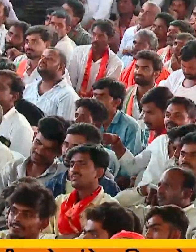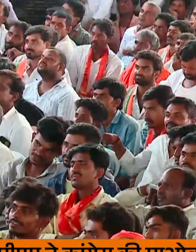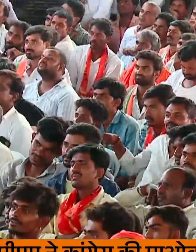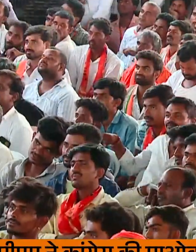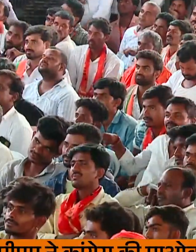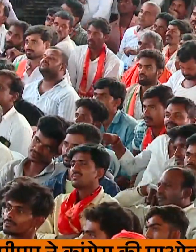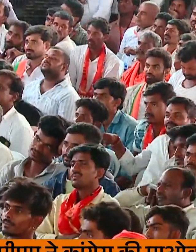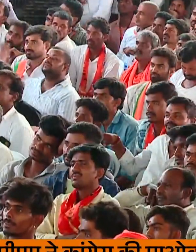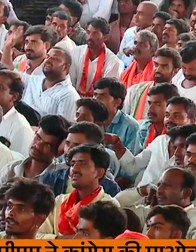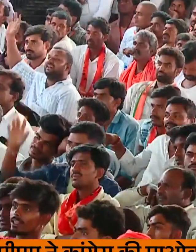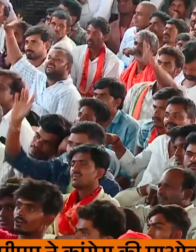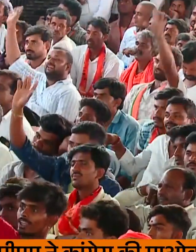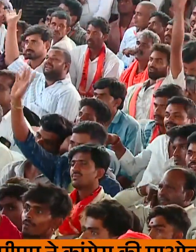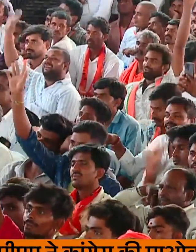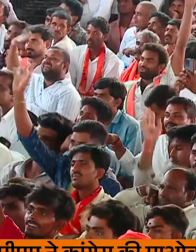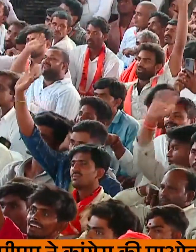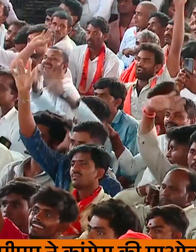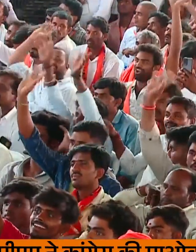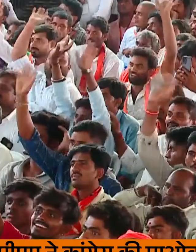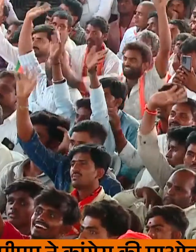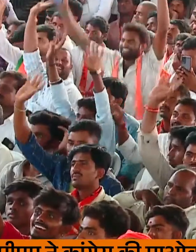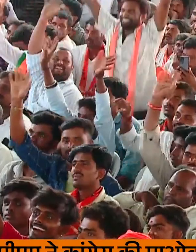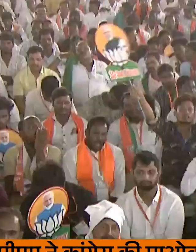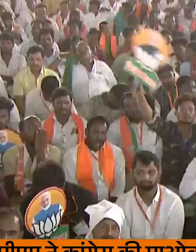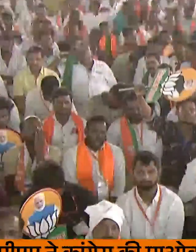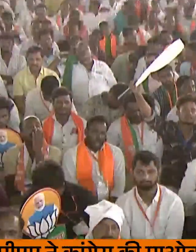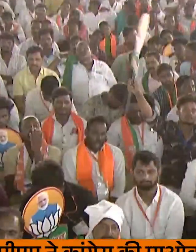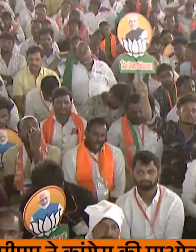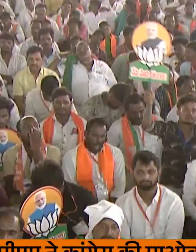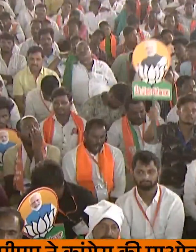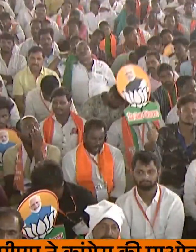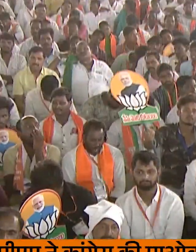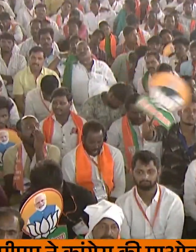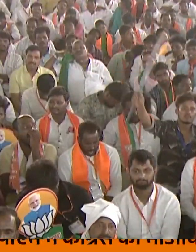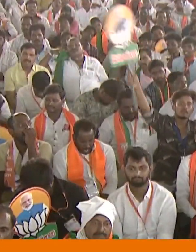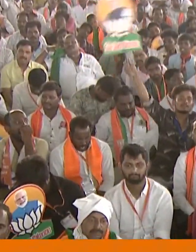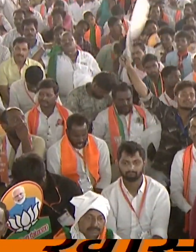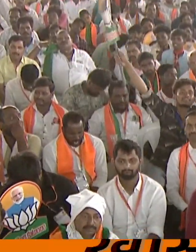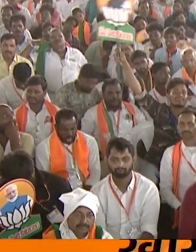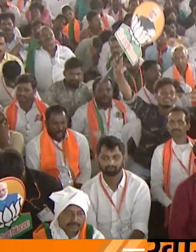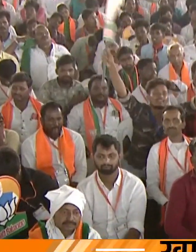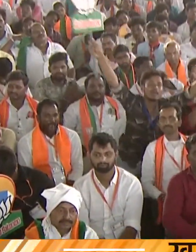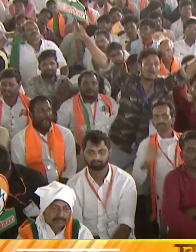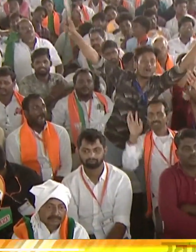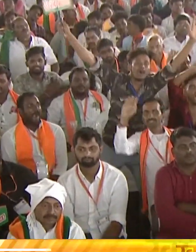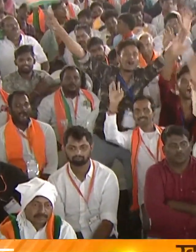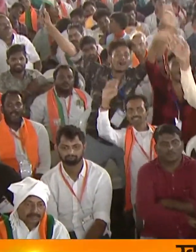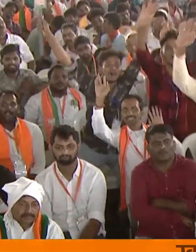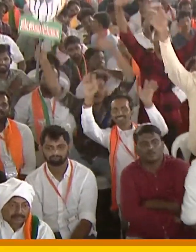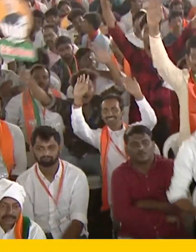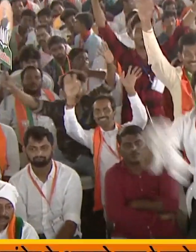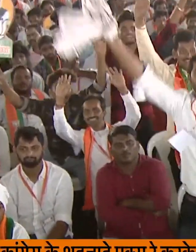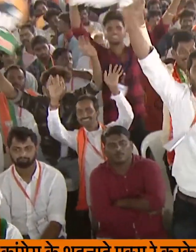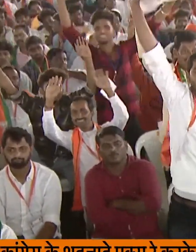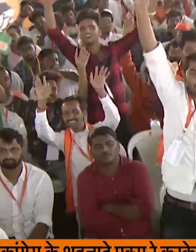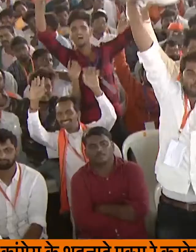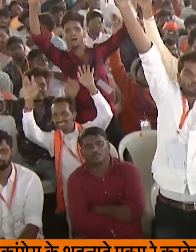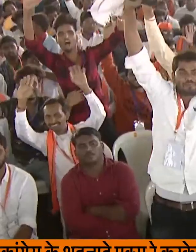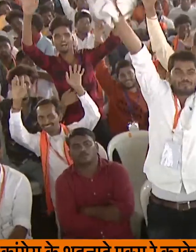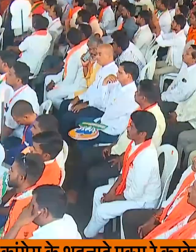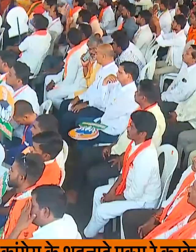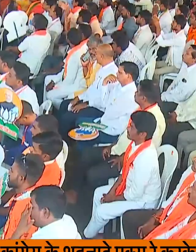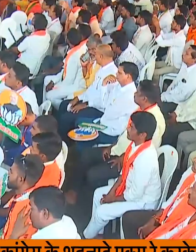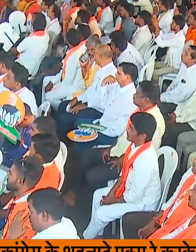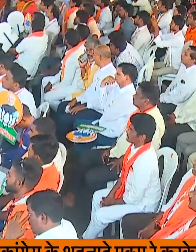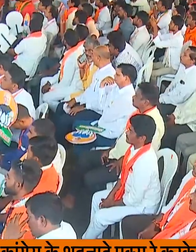దోచుకున్నదో మనందరికీ తెలిసిందే. ఆనాడు కాళేశ్వరం యొక్క ప్రాజెక్టు పేరు మీద జరిగిన కుంభకోణము, ఆనాడు ప్రతిపక్షంలో